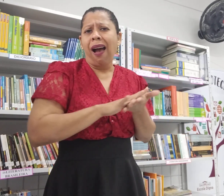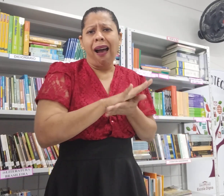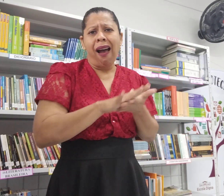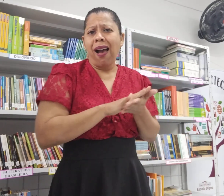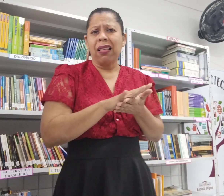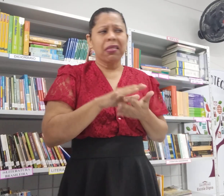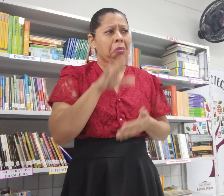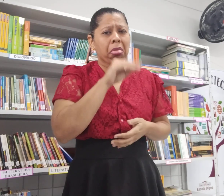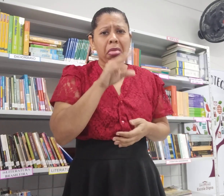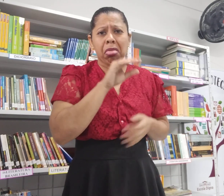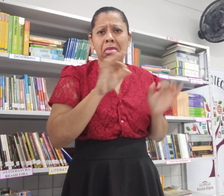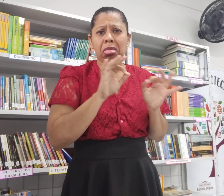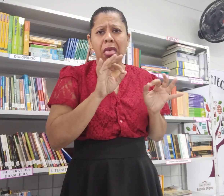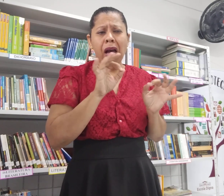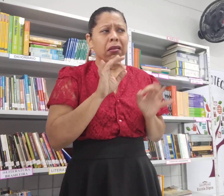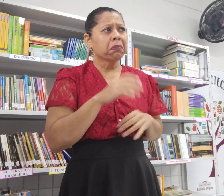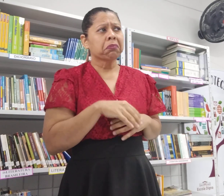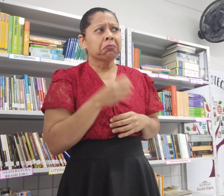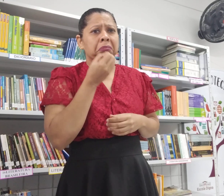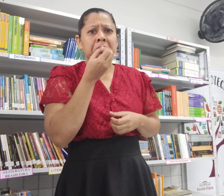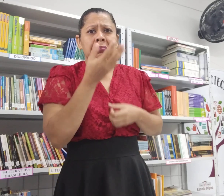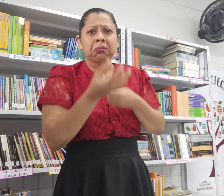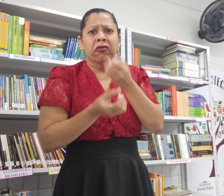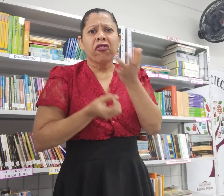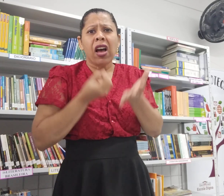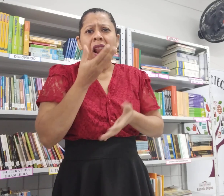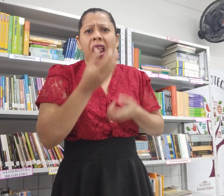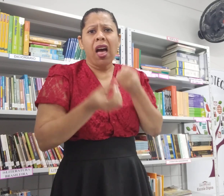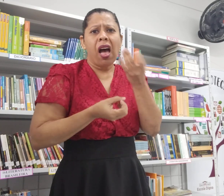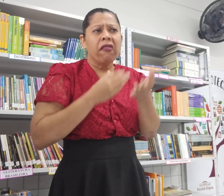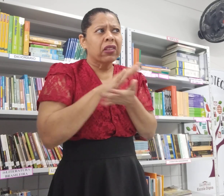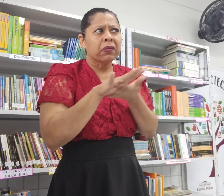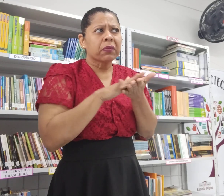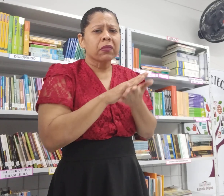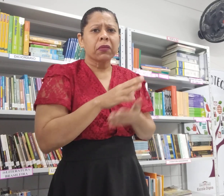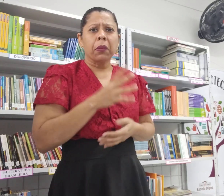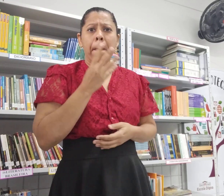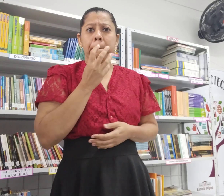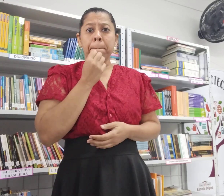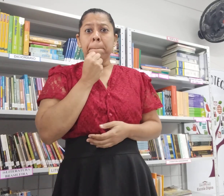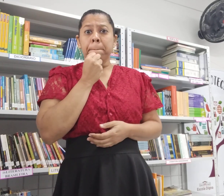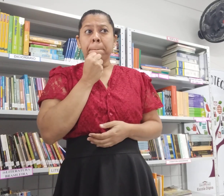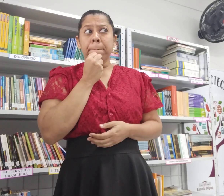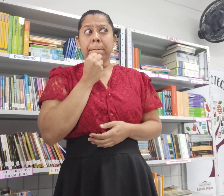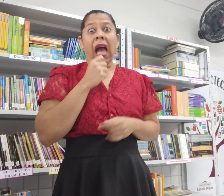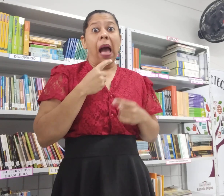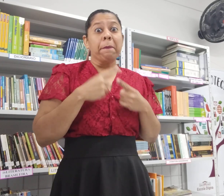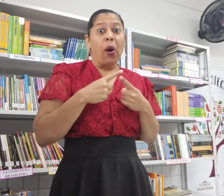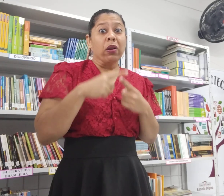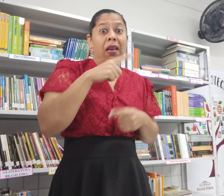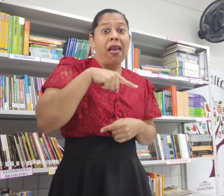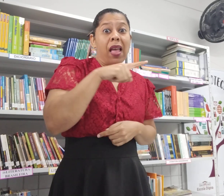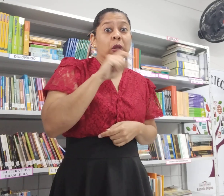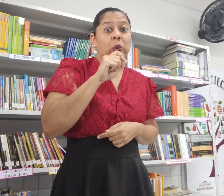não falavam oralmente, e as pessoas achavam que isso era porque eles guardavam o segredo dos deuses. Então, eles